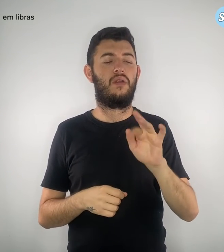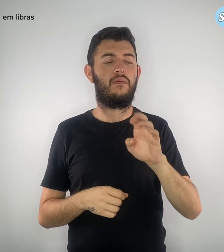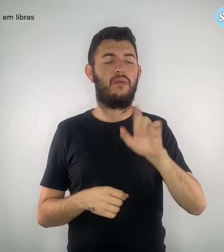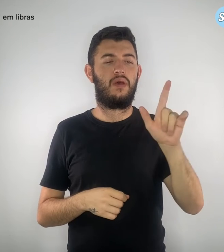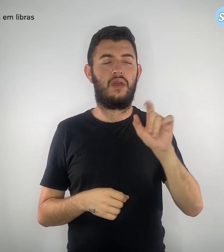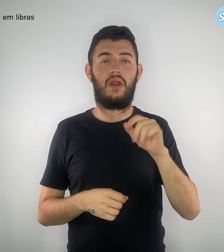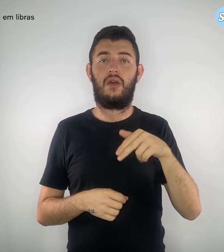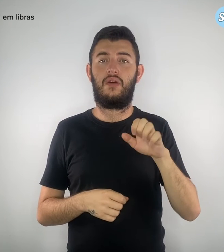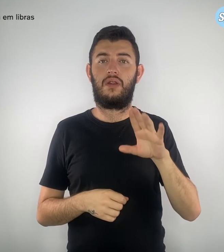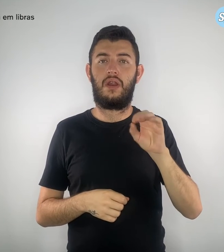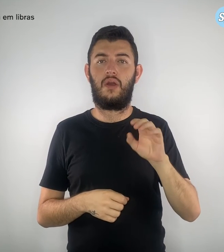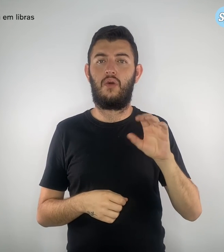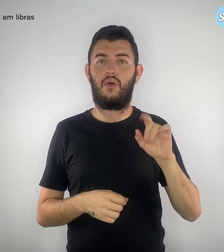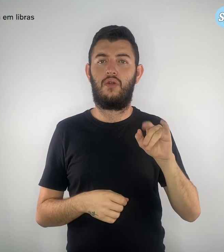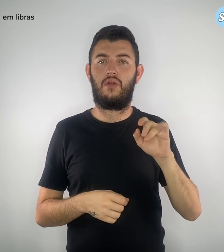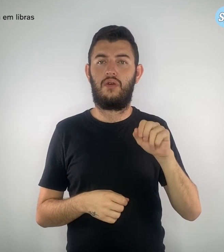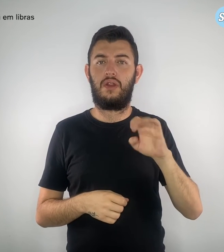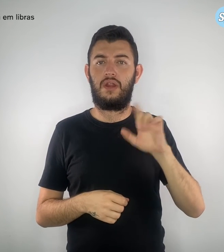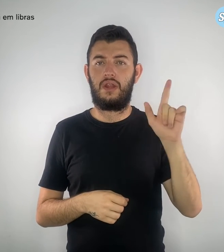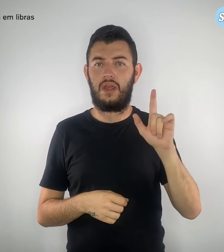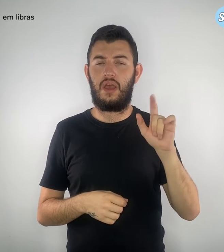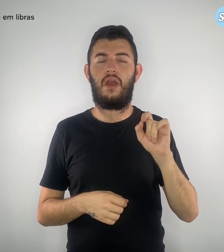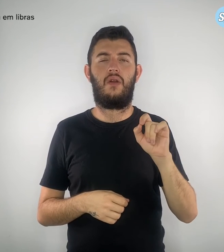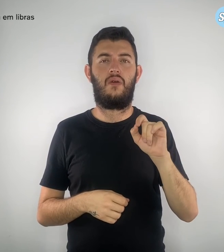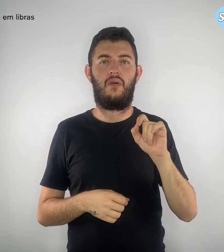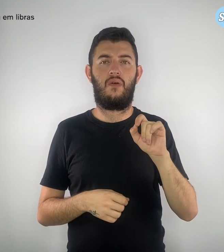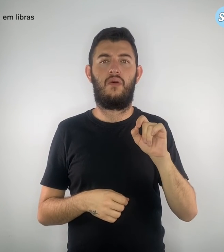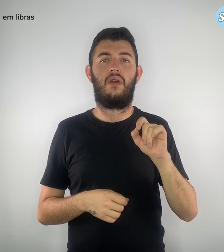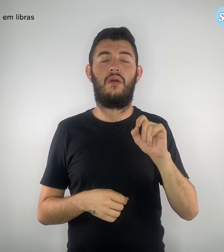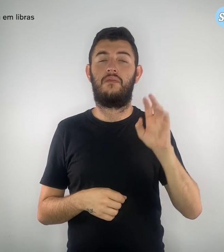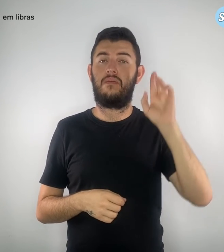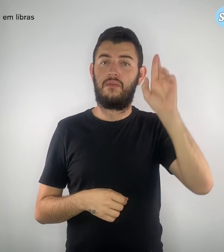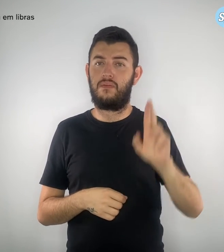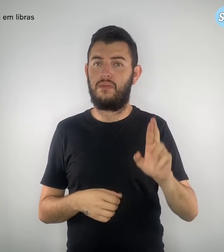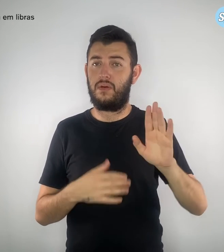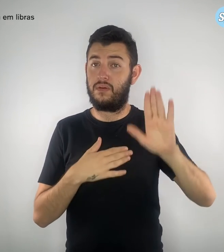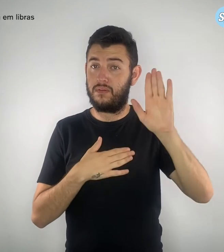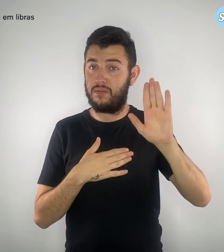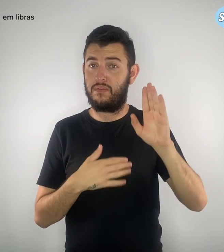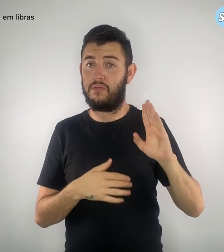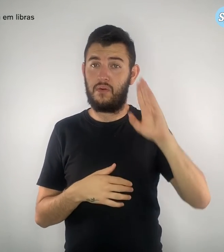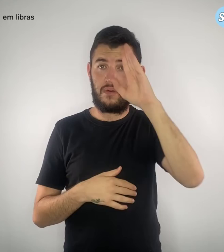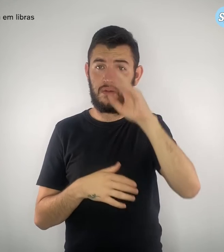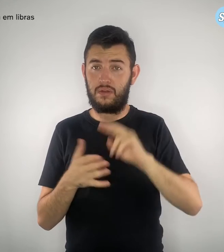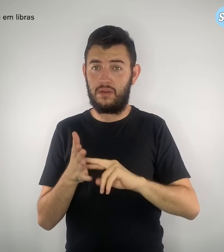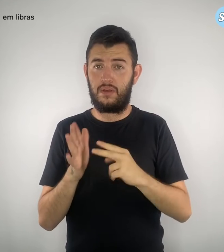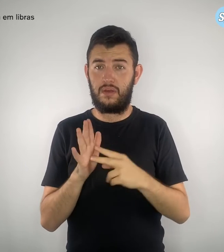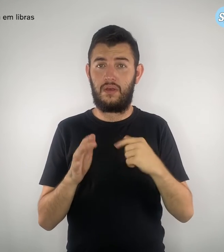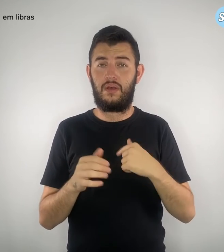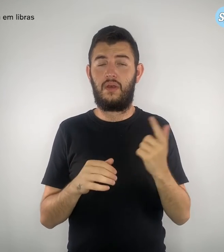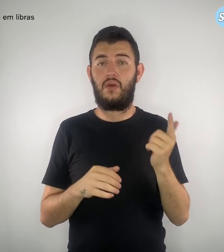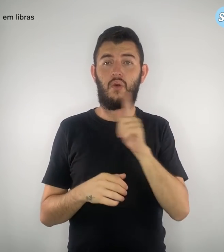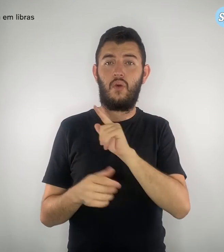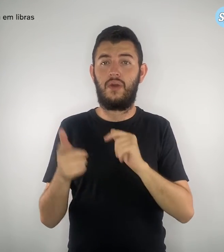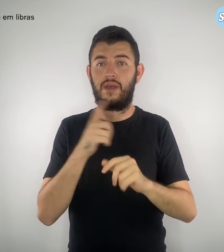candidato Bolsonaro, será o fim de uma conquista histórica da humanidade e respeitada em todos os